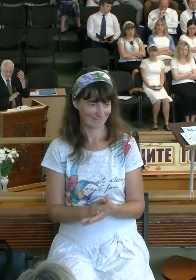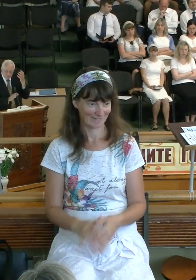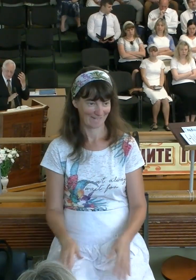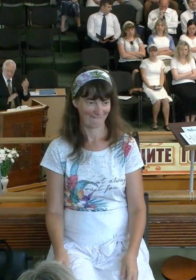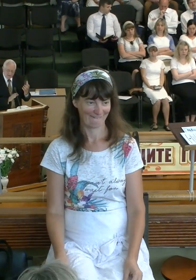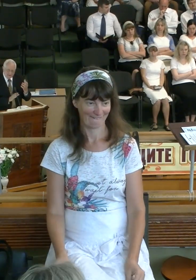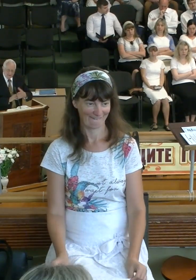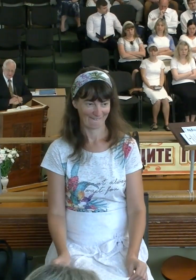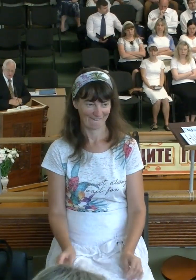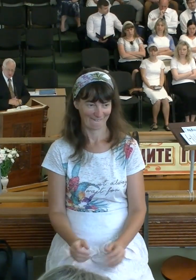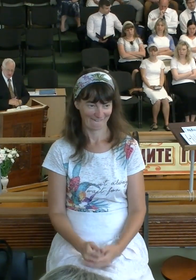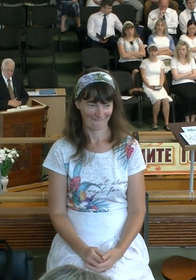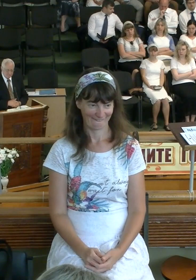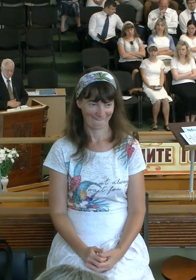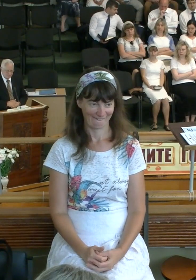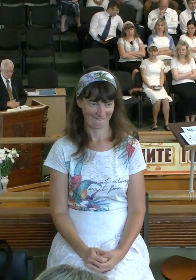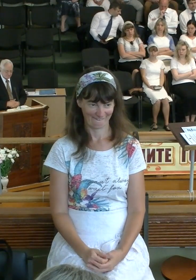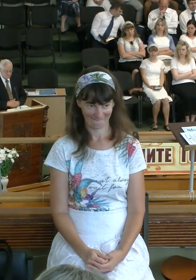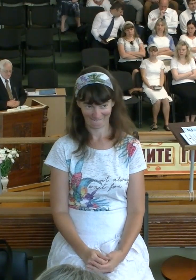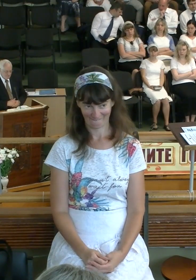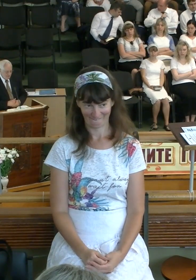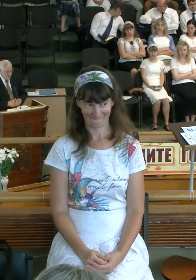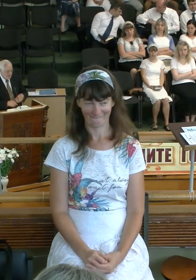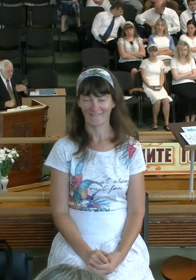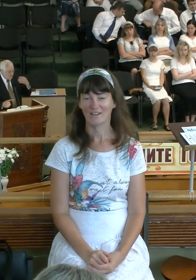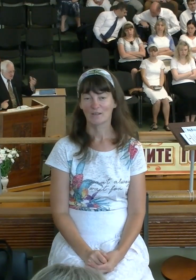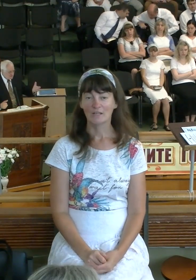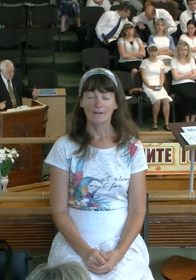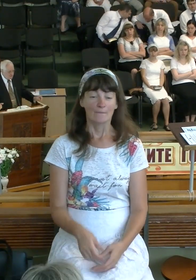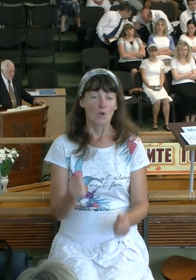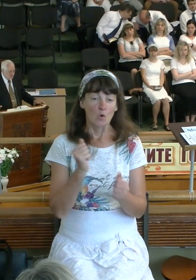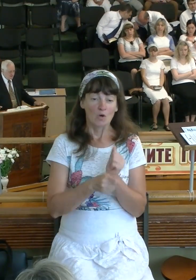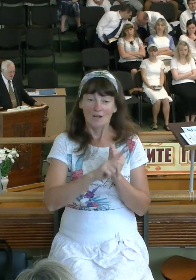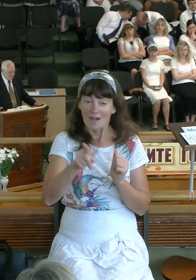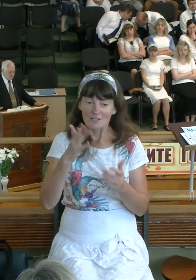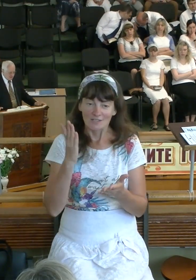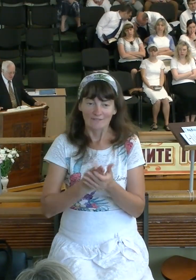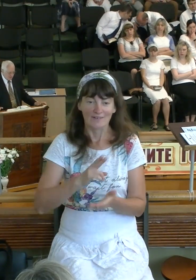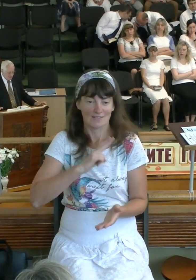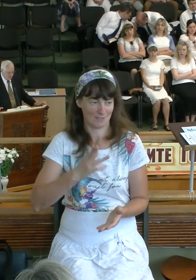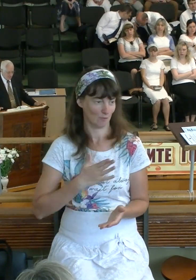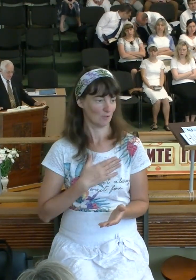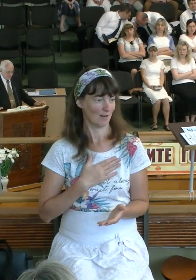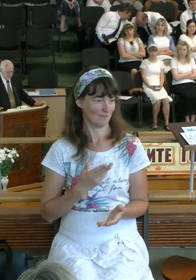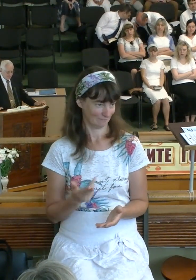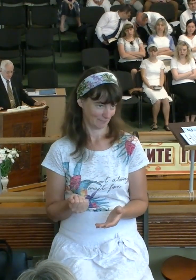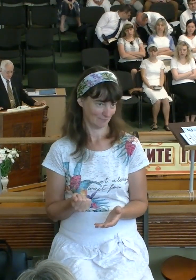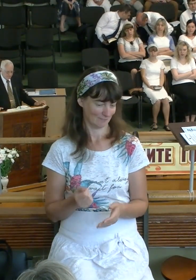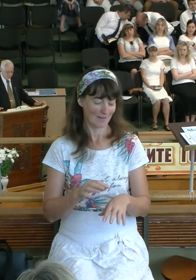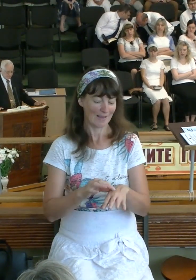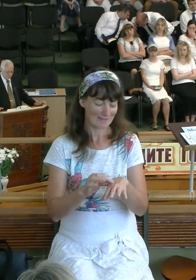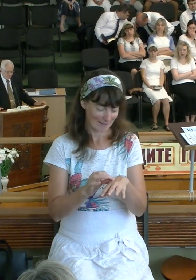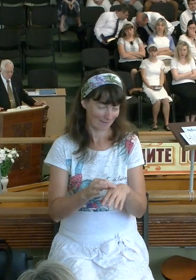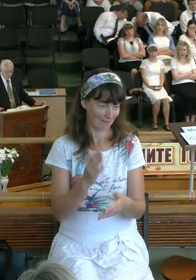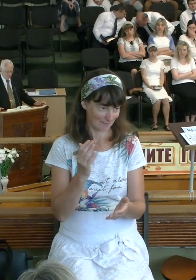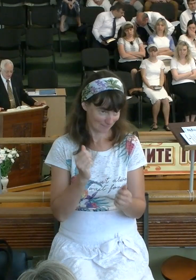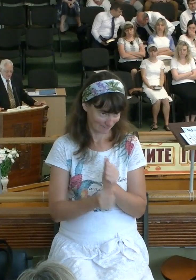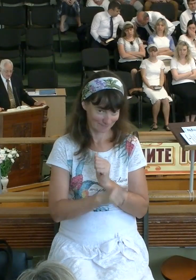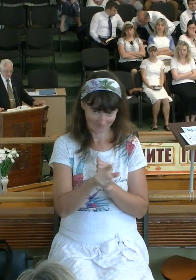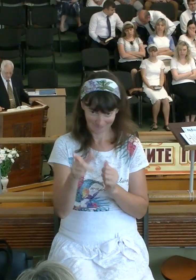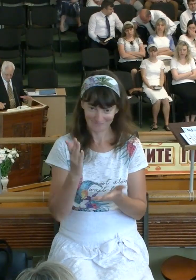У каждого из нас есть душа. У каждого из нас есть тело.